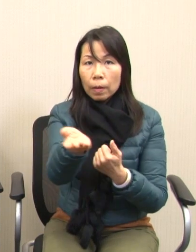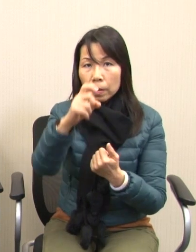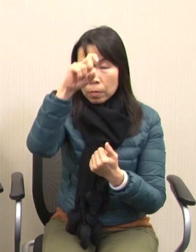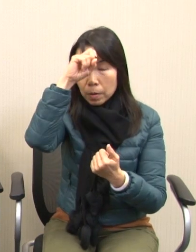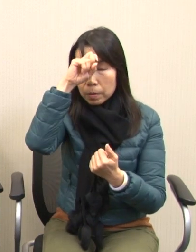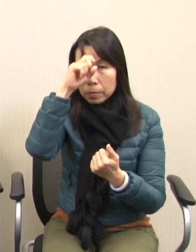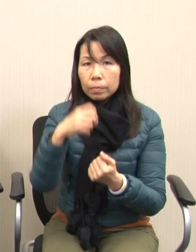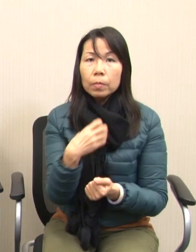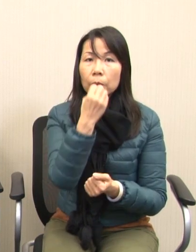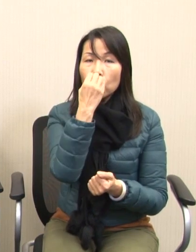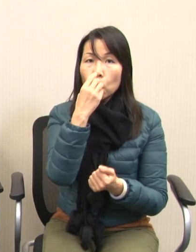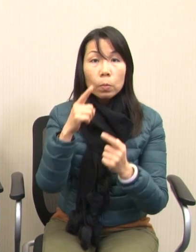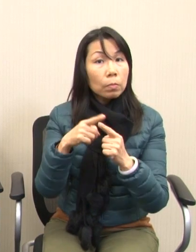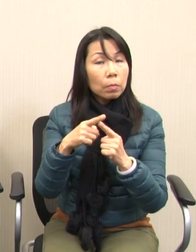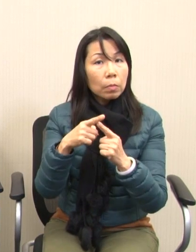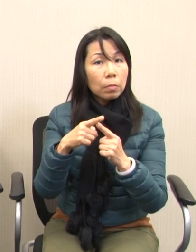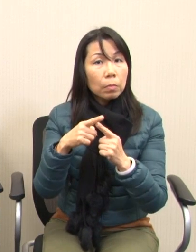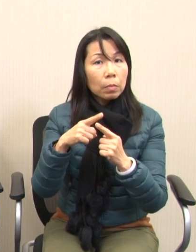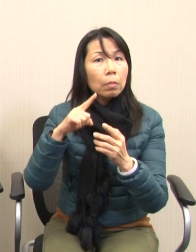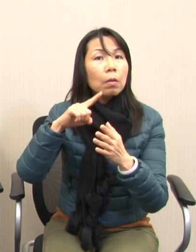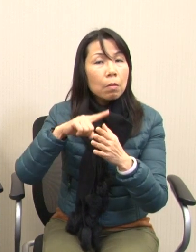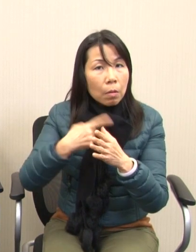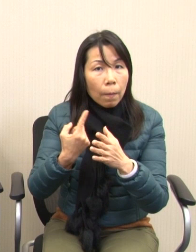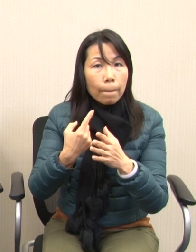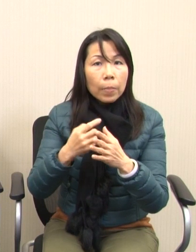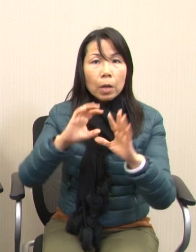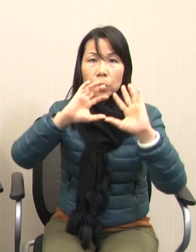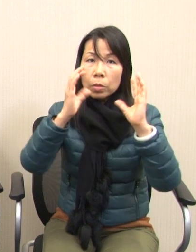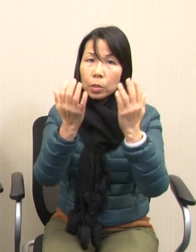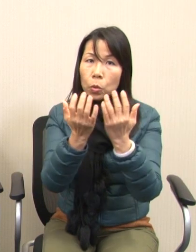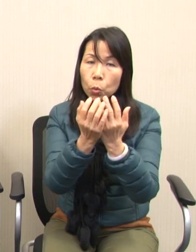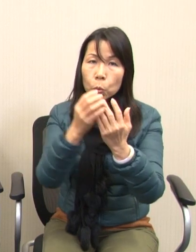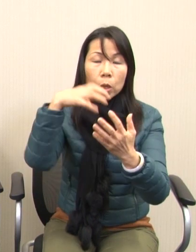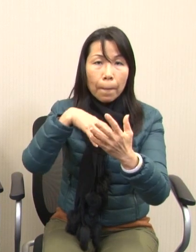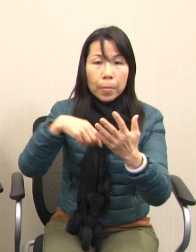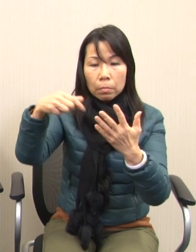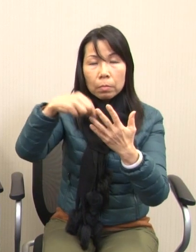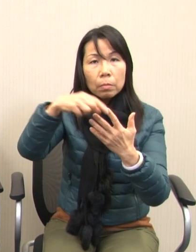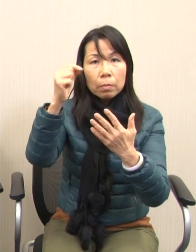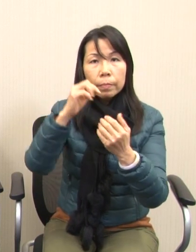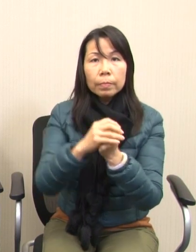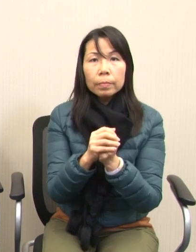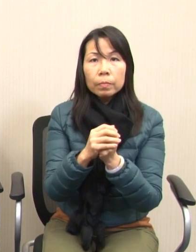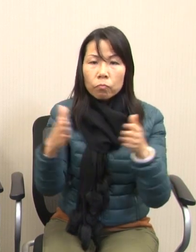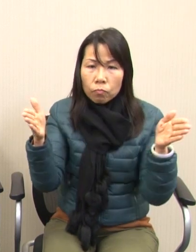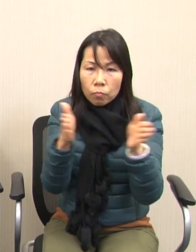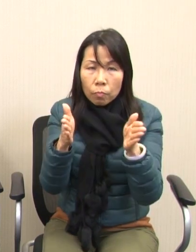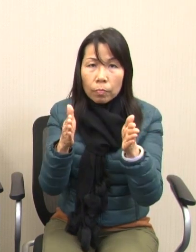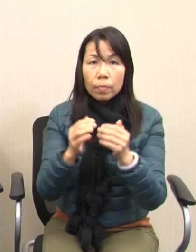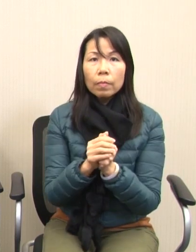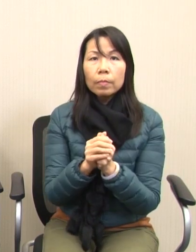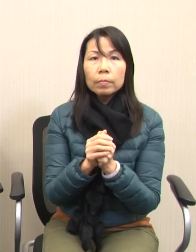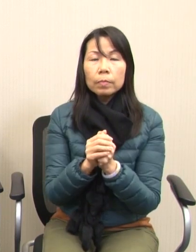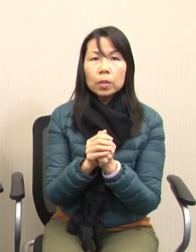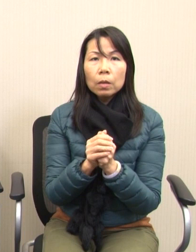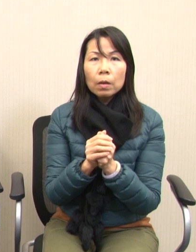香港人係因為小圈子選舉的局限，才不